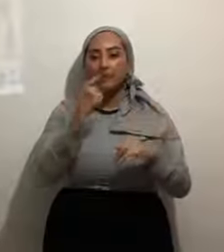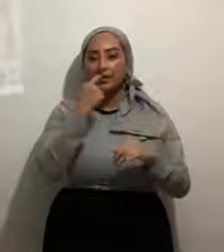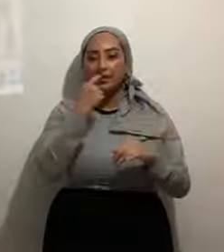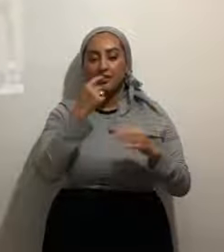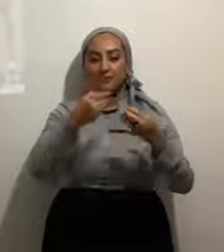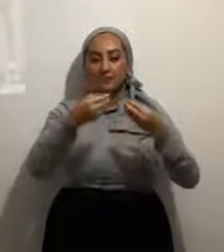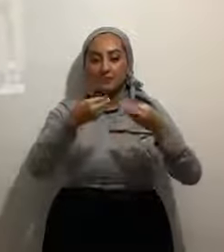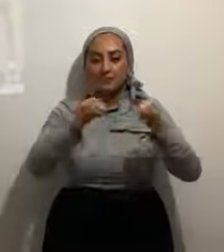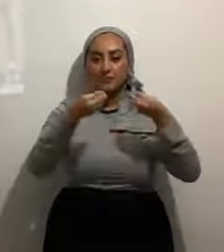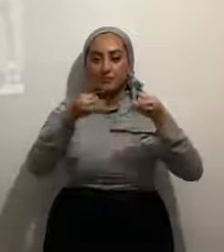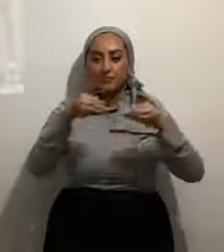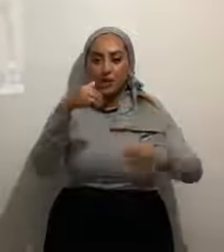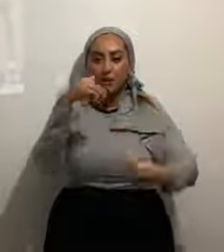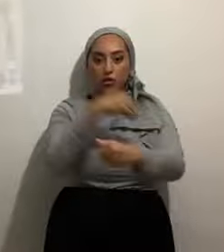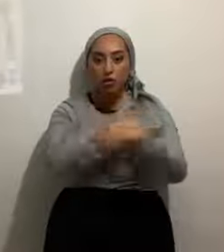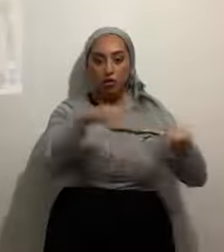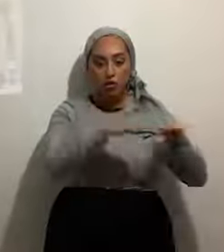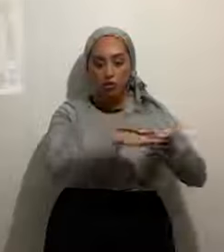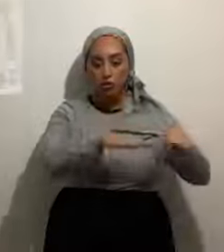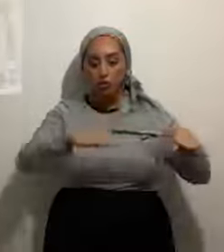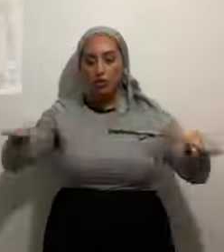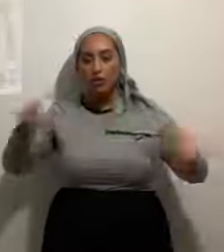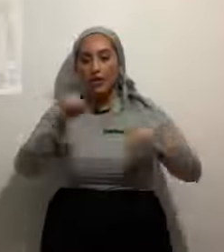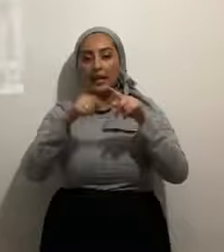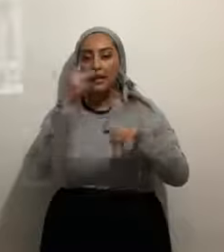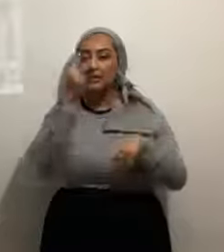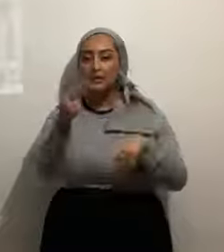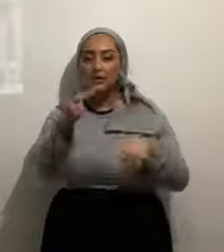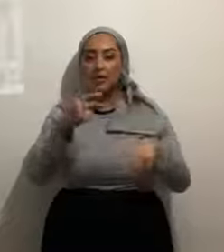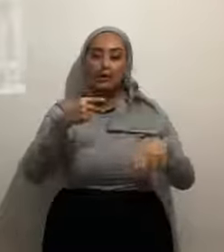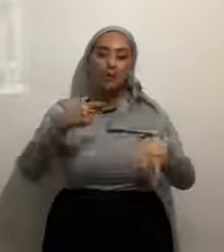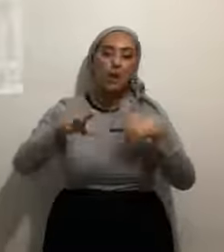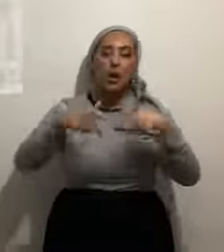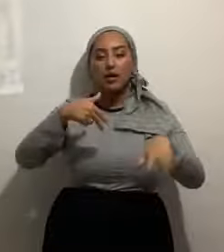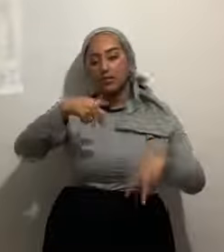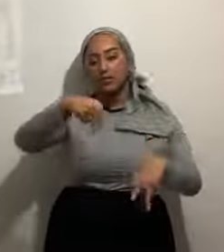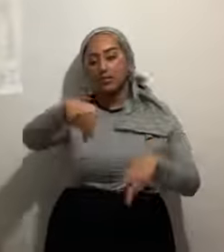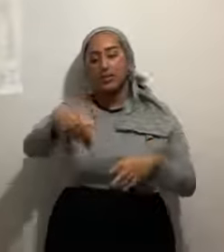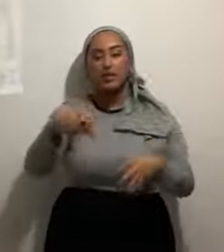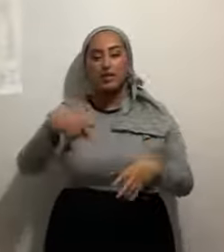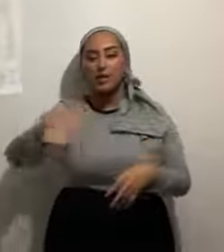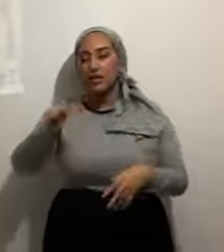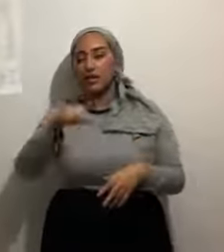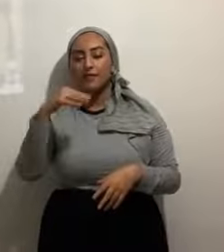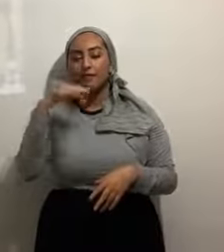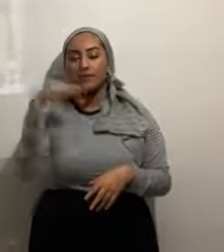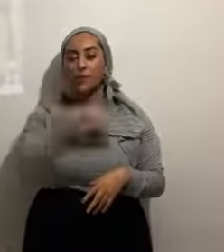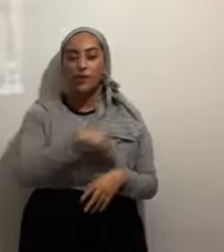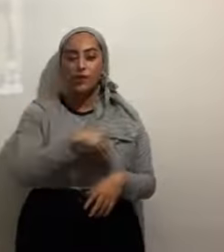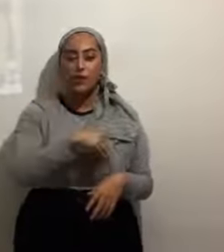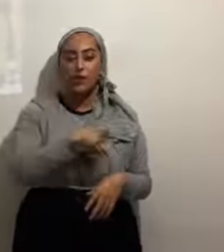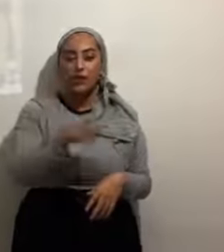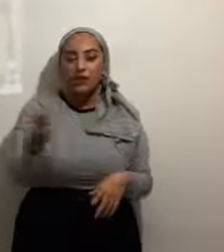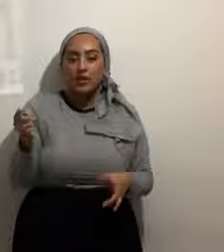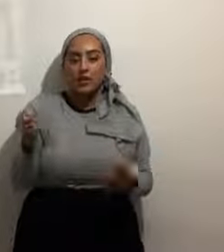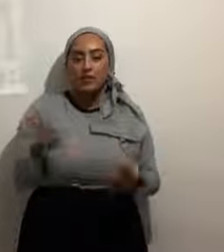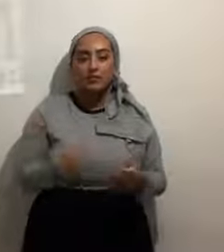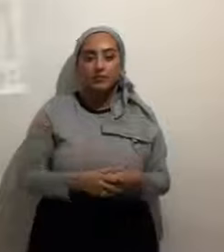pues, fuerte, y es transparente, y parece como si fueran payasos, son más que payasos, son cristales, es acrílico, más